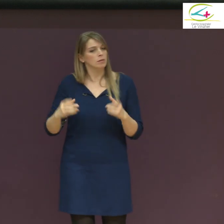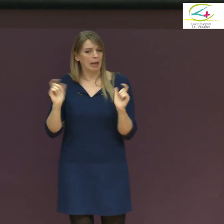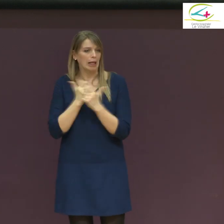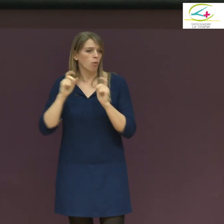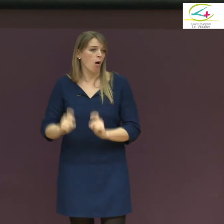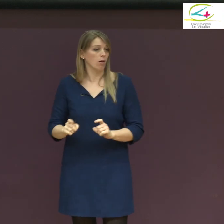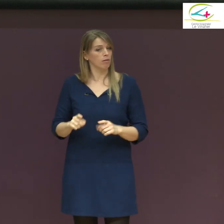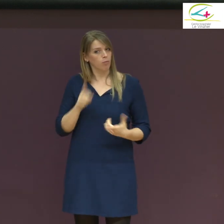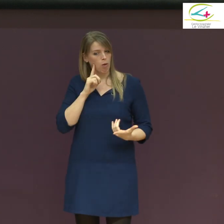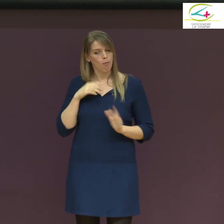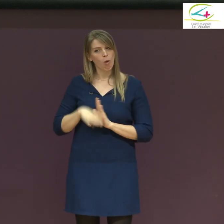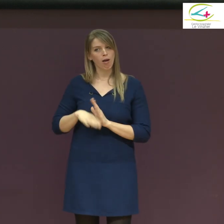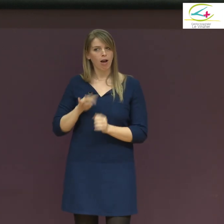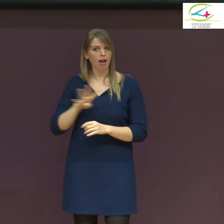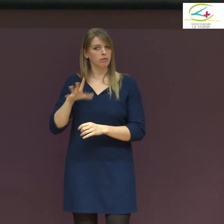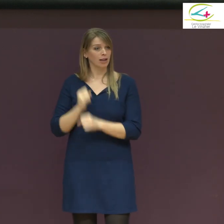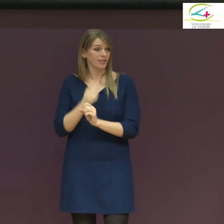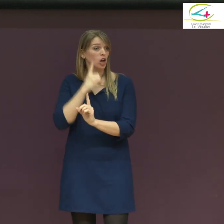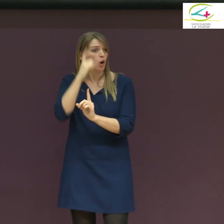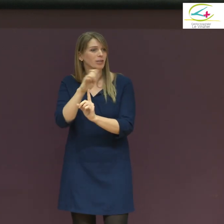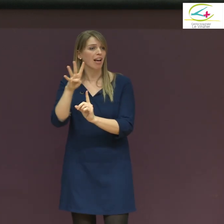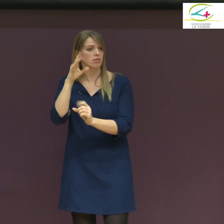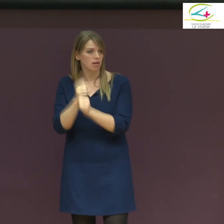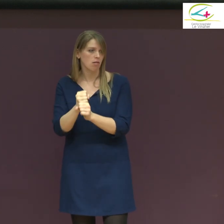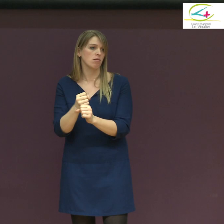J'ai moins 45 ans.